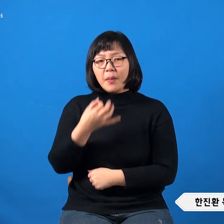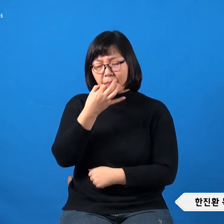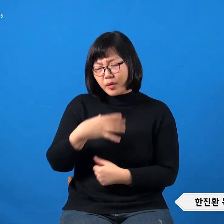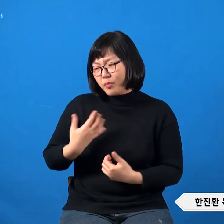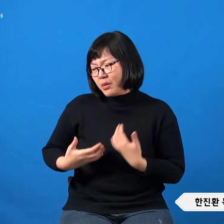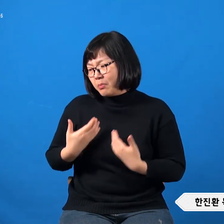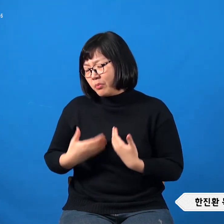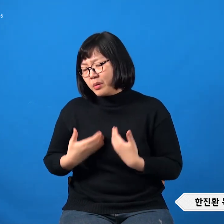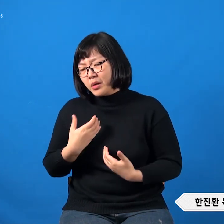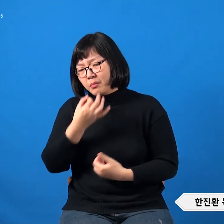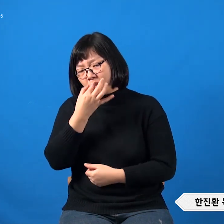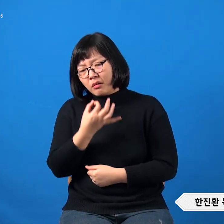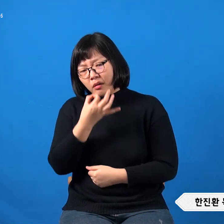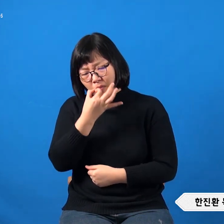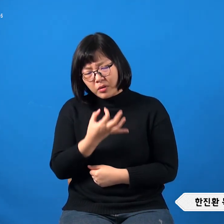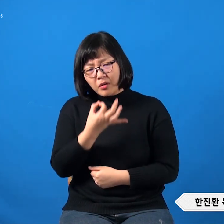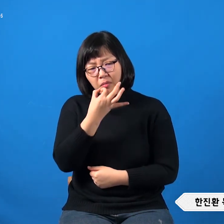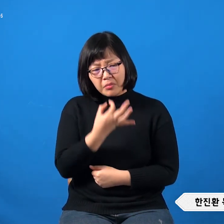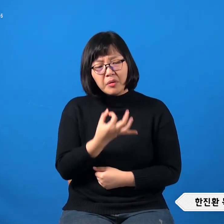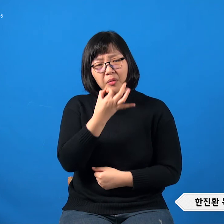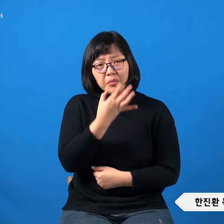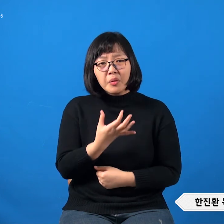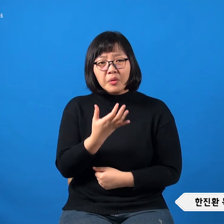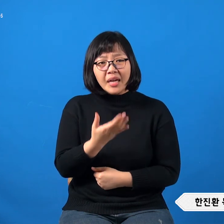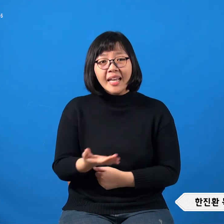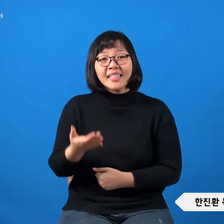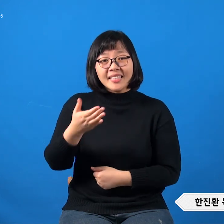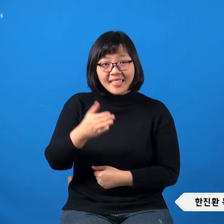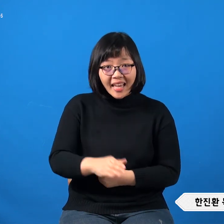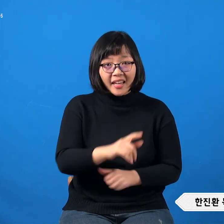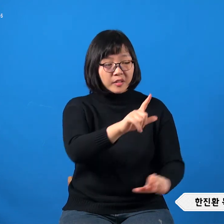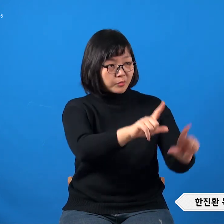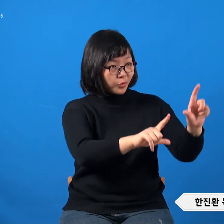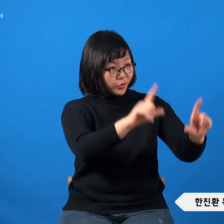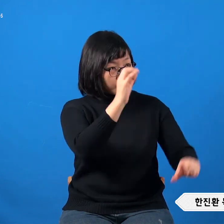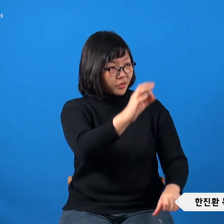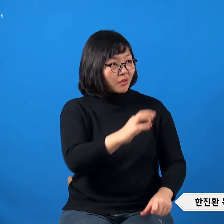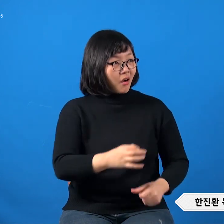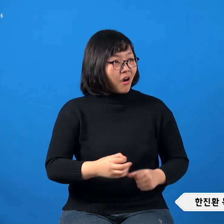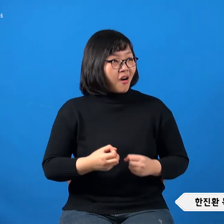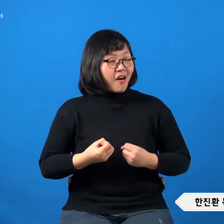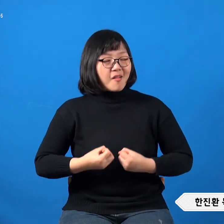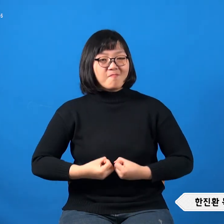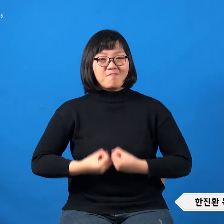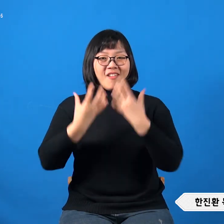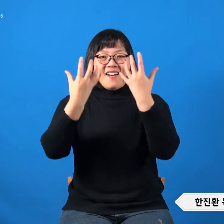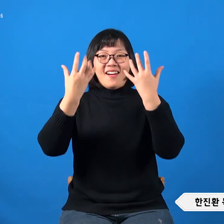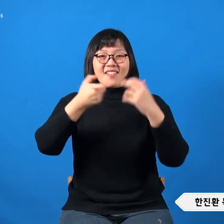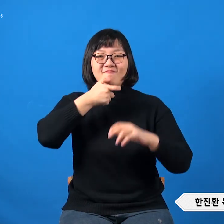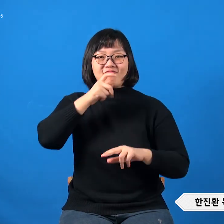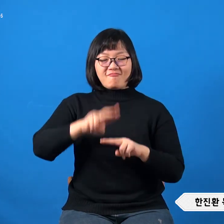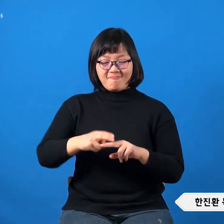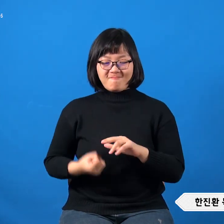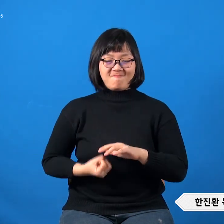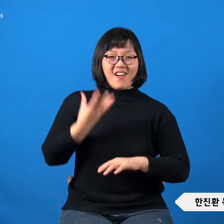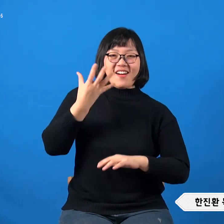그런 생활이었는데 마치 샘이 터진 듯이 기쁨이 샘솟기를 시작합니다.